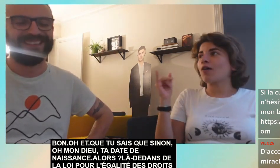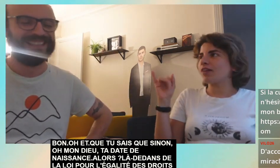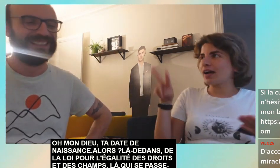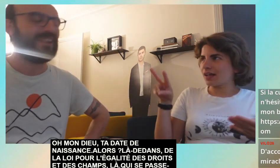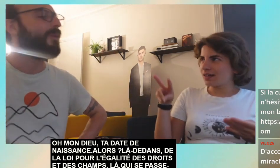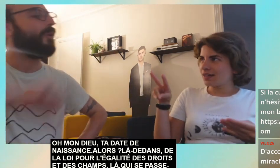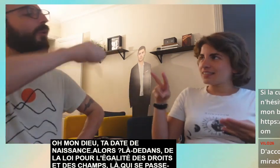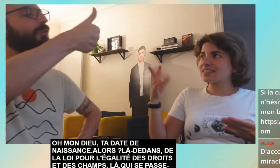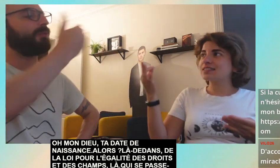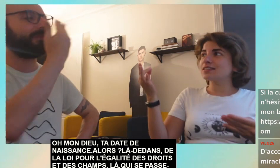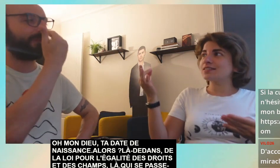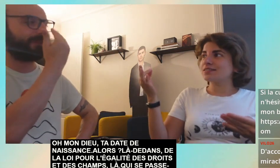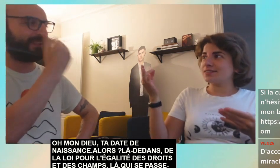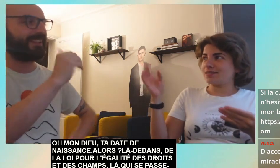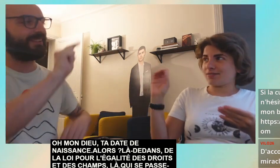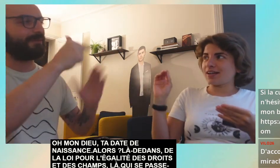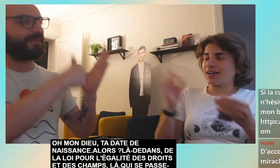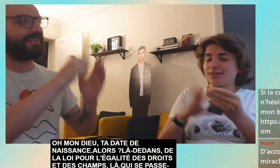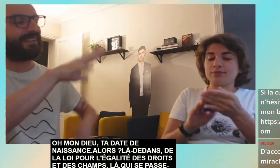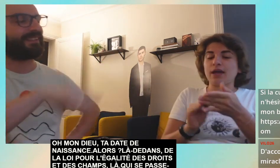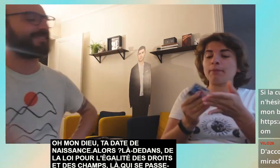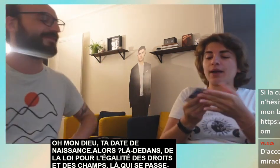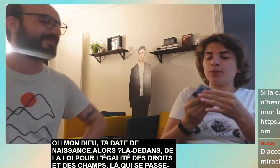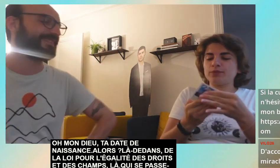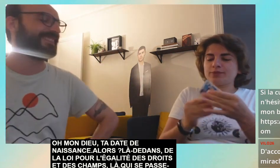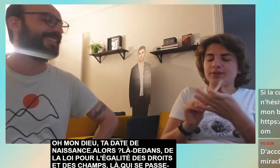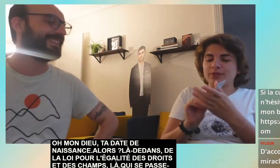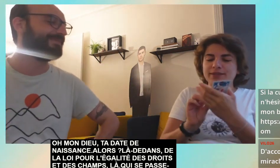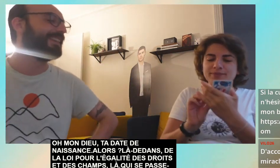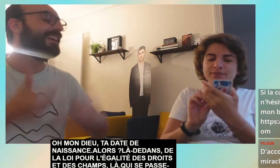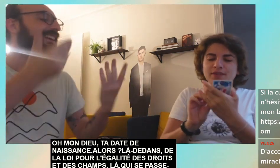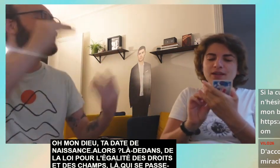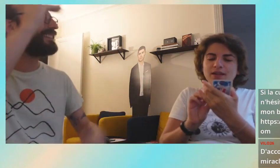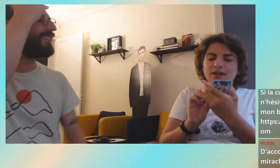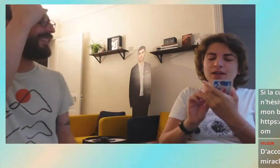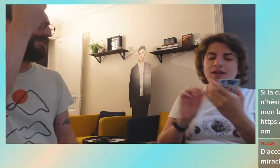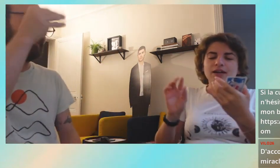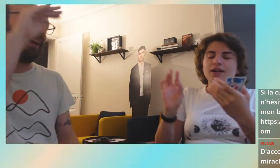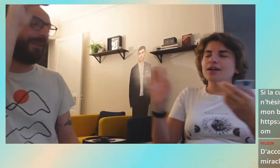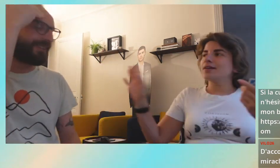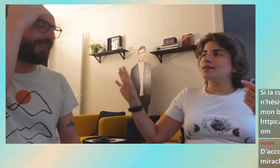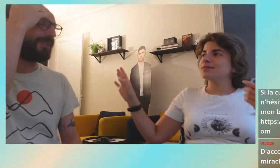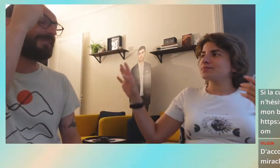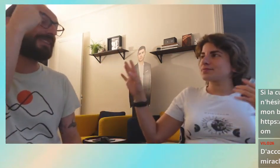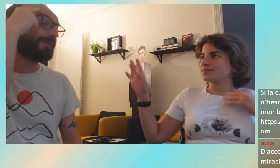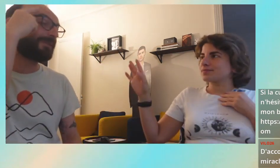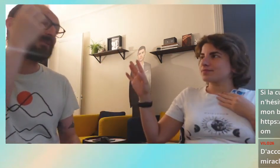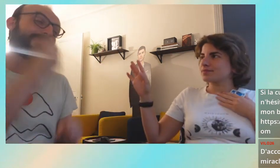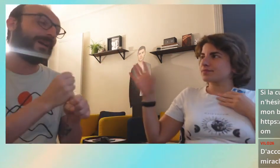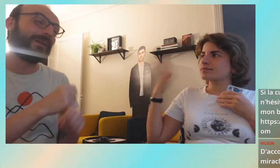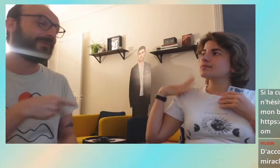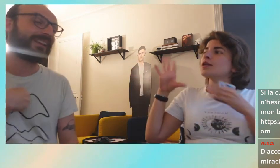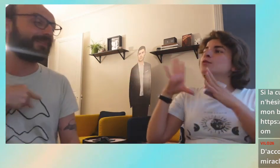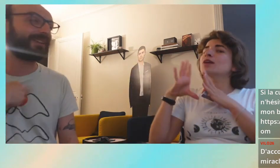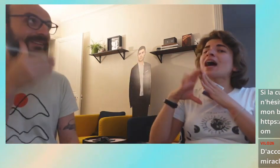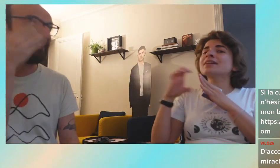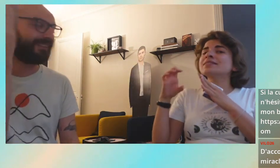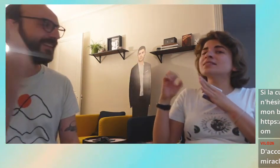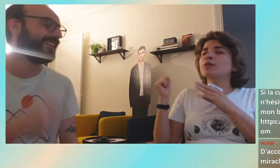vrai? 11 février 2005. Il n'y a pas. Mais alors je la connais aussi parce que du coup, bah, mon travail. C'est trop